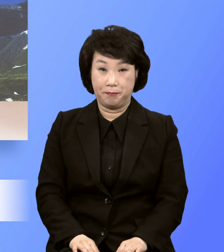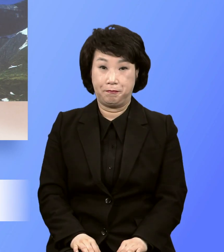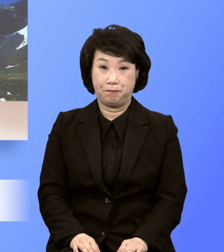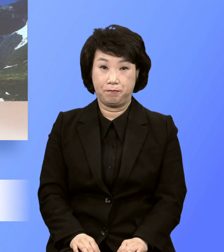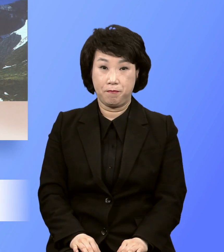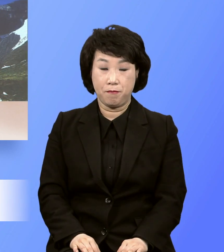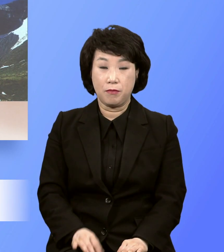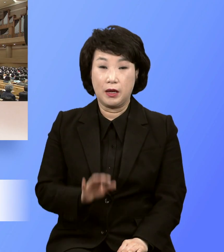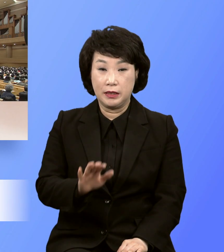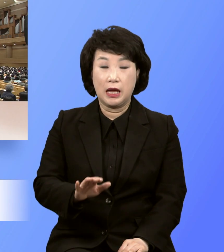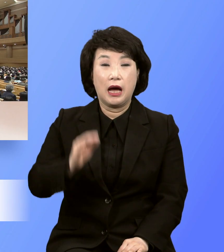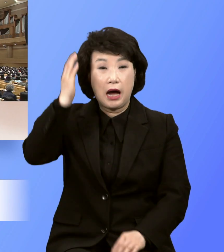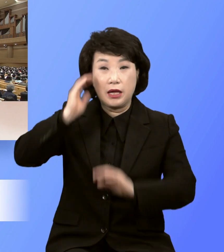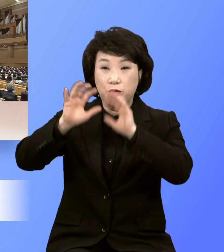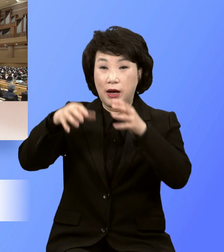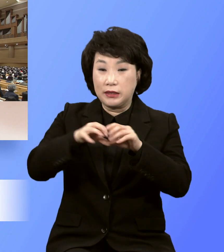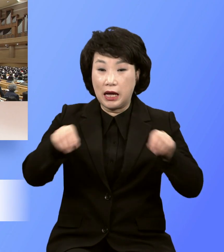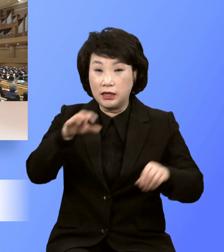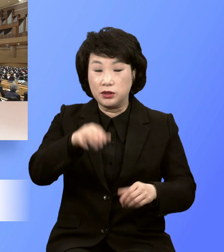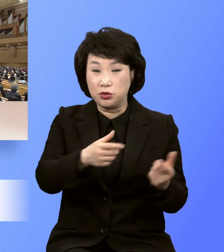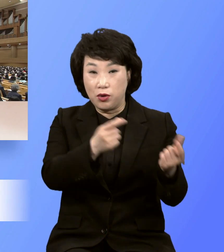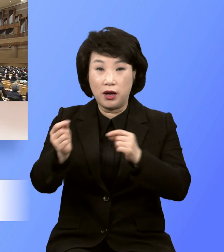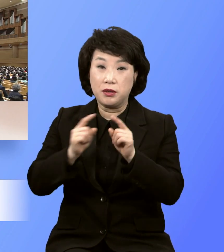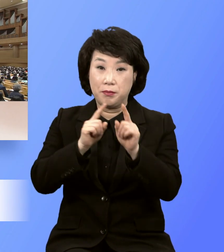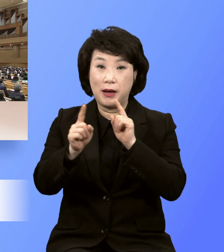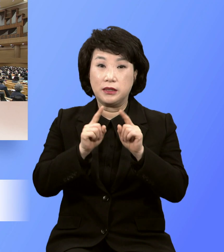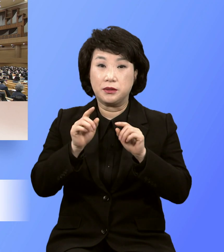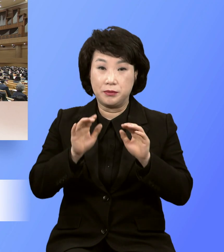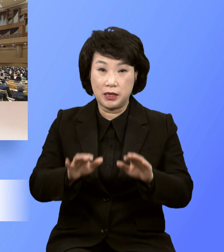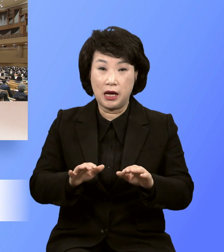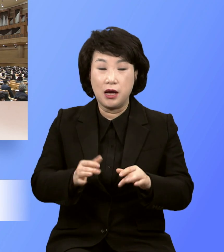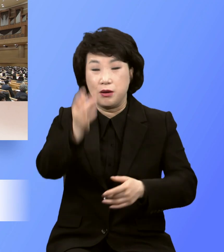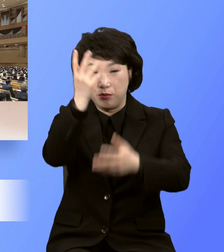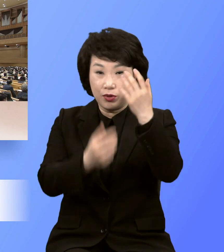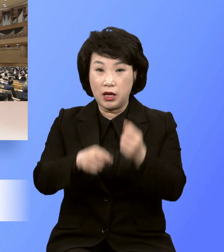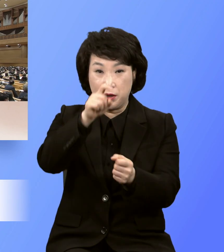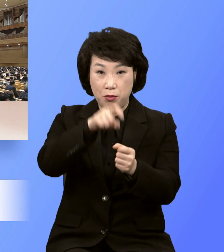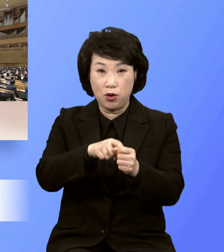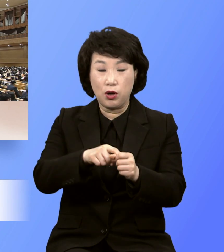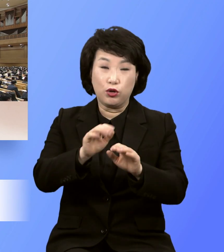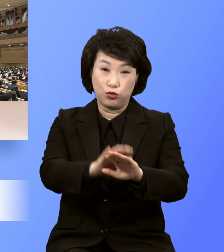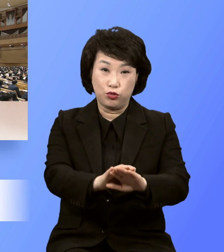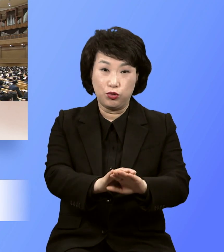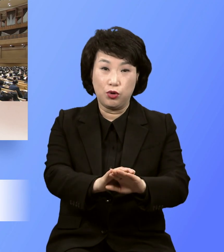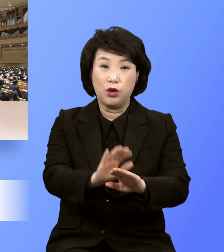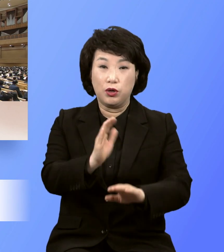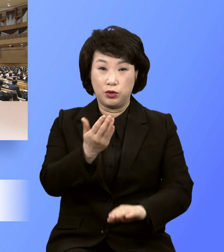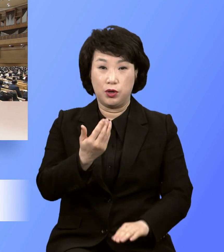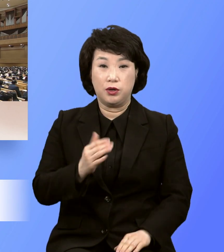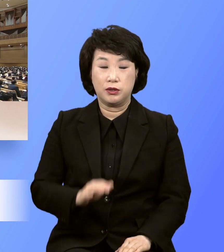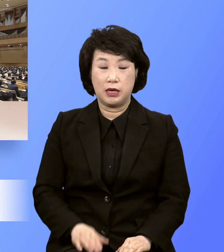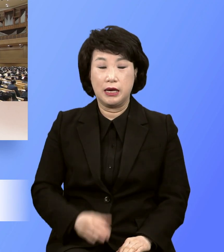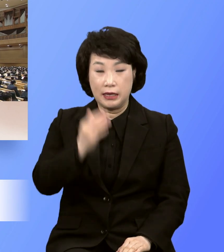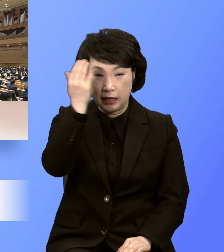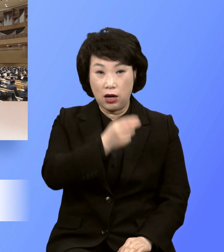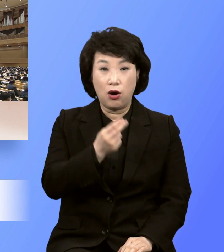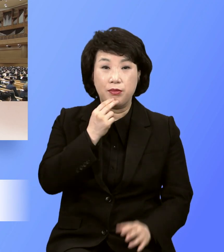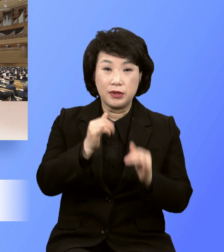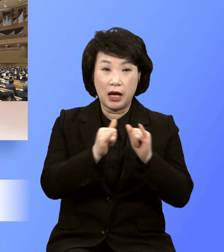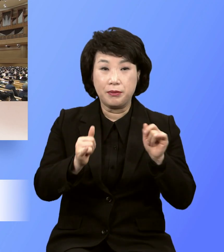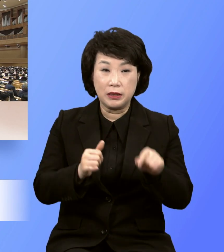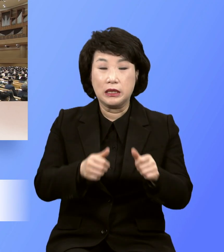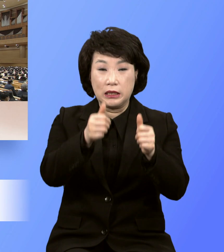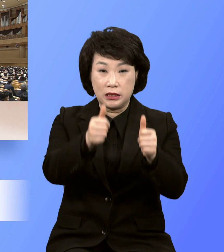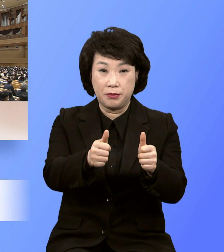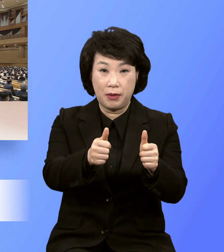읽어보세요. 이제 하늘과 땅은 그 동일한 말씀으로 불사르기 위하여 간수하신 바 되어 경건치 아니한